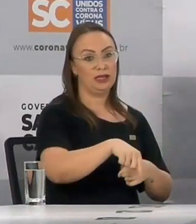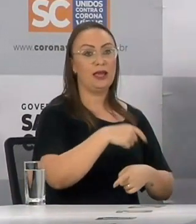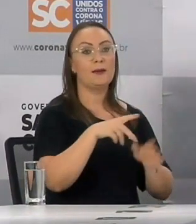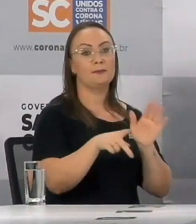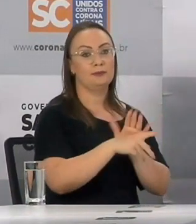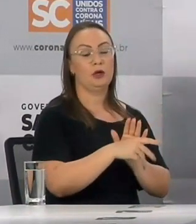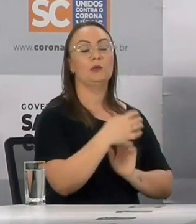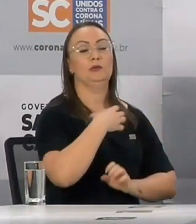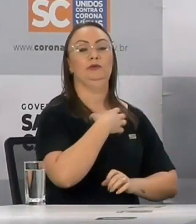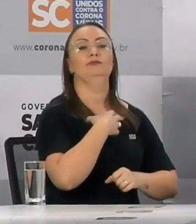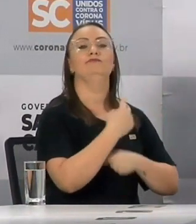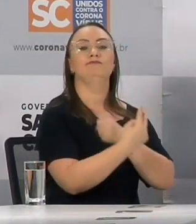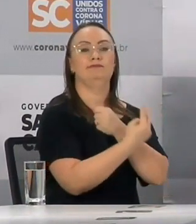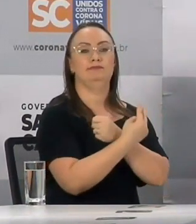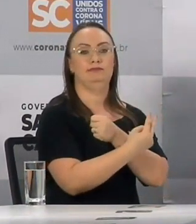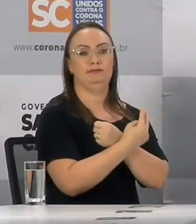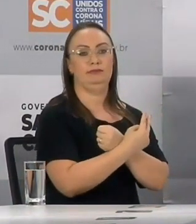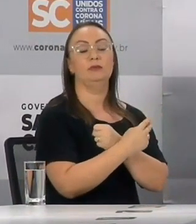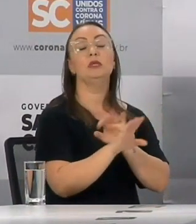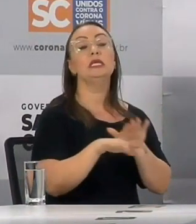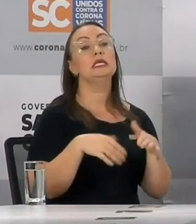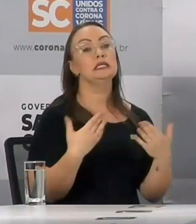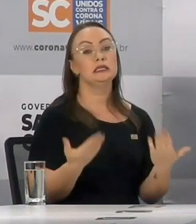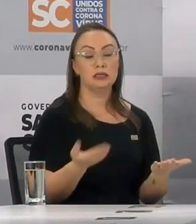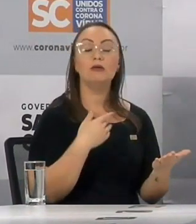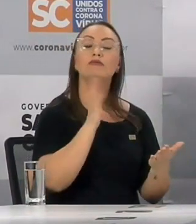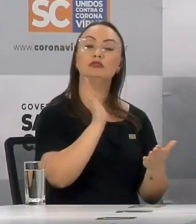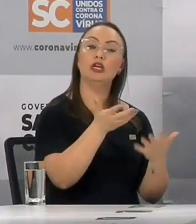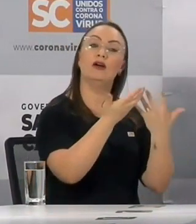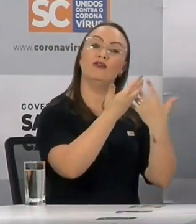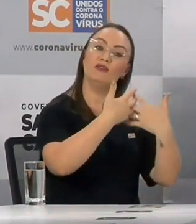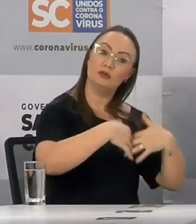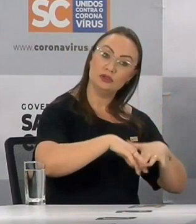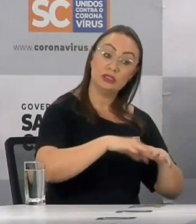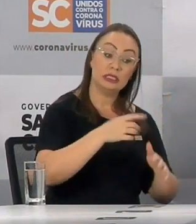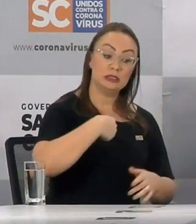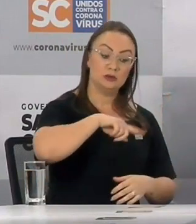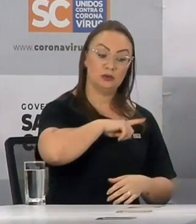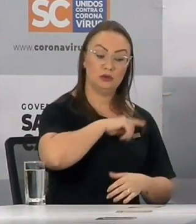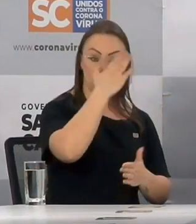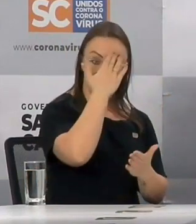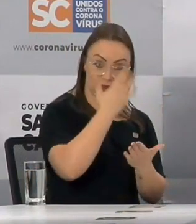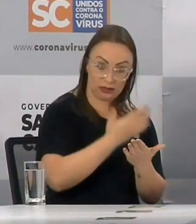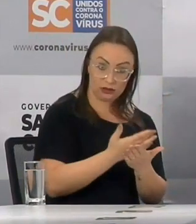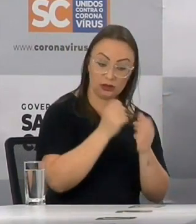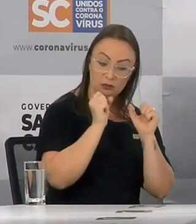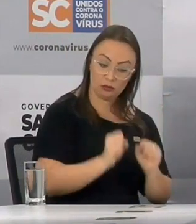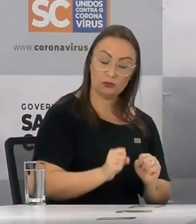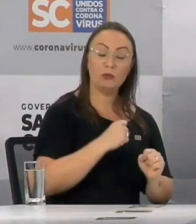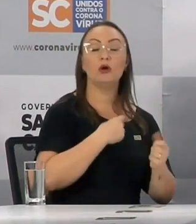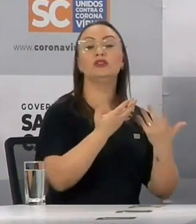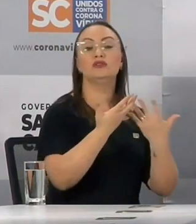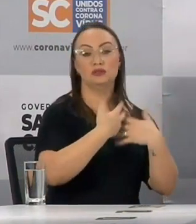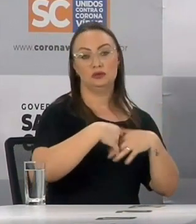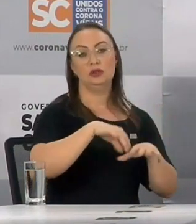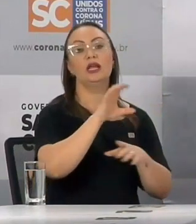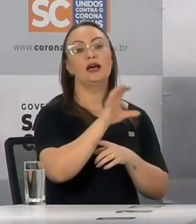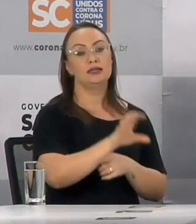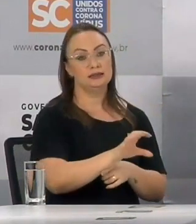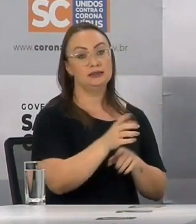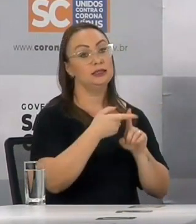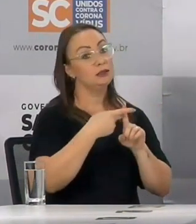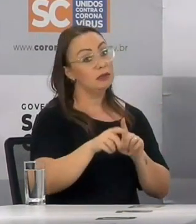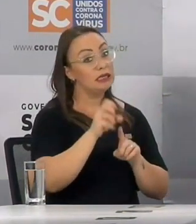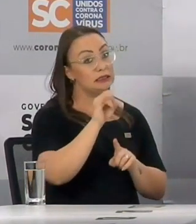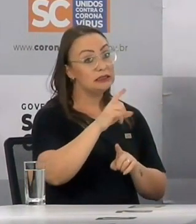funcionando e é dessa mesma forma que a gente acredita que pode funcionar com outro setor e se a gente tiver alinhado